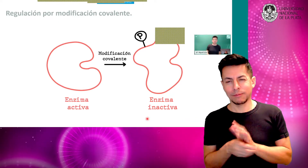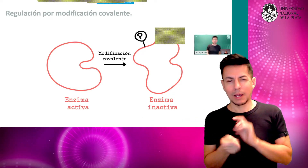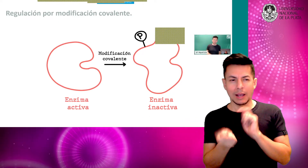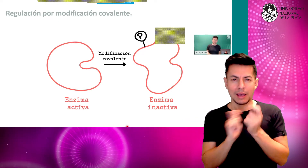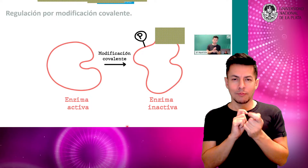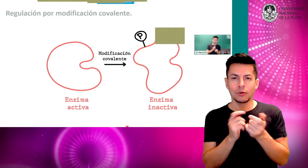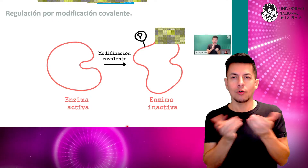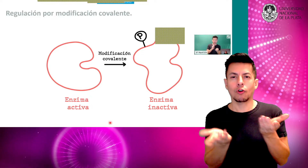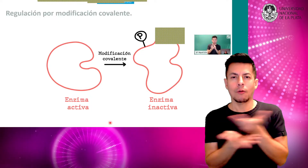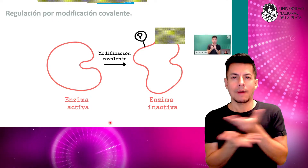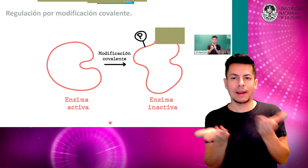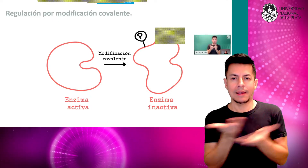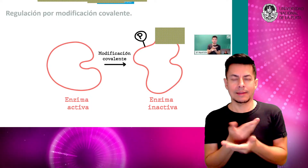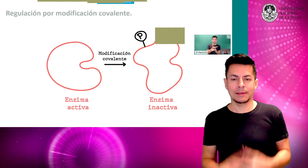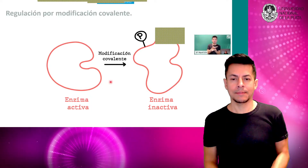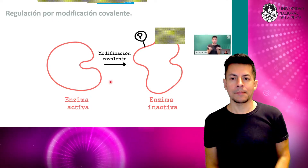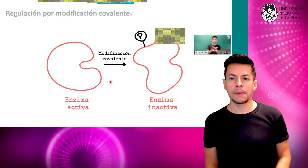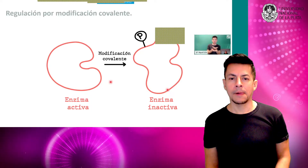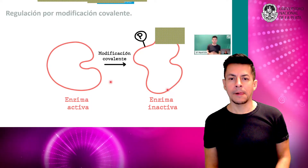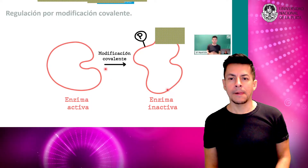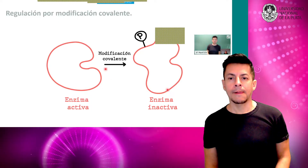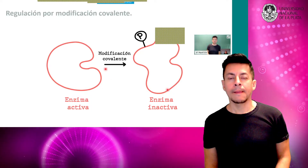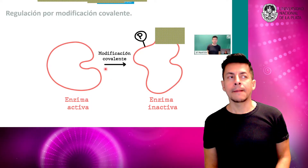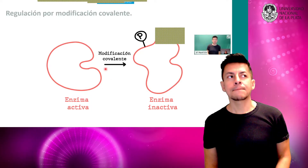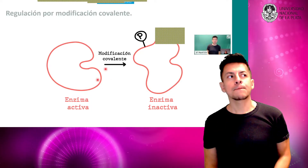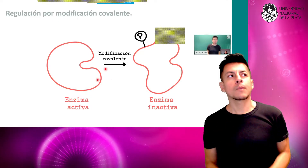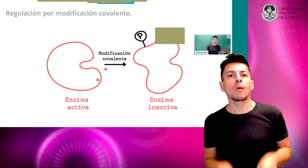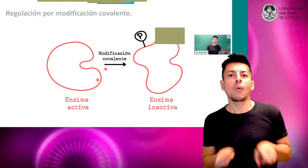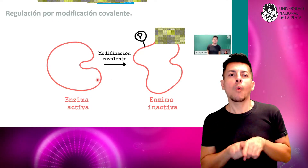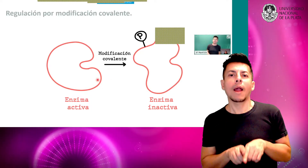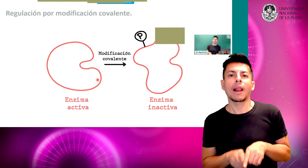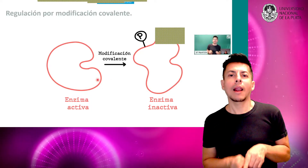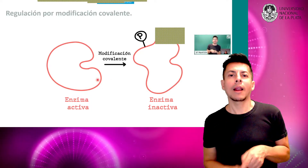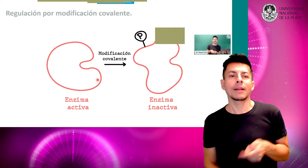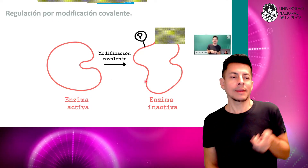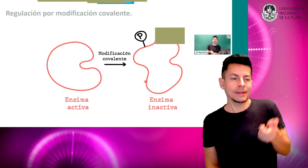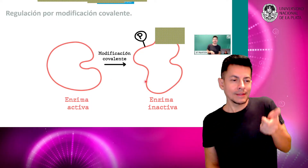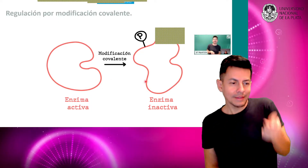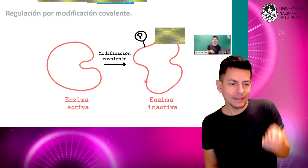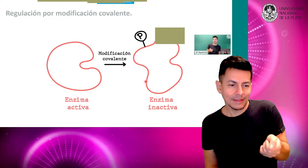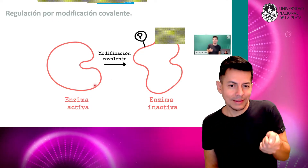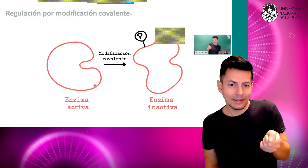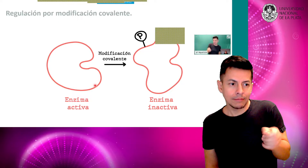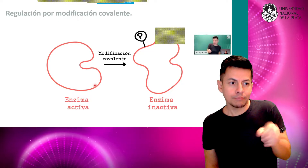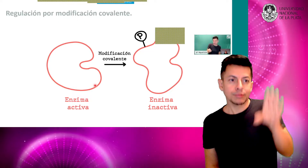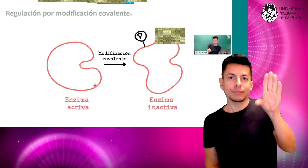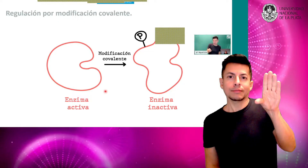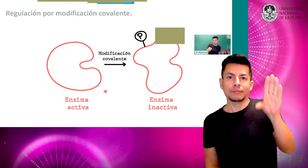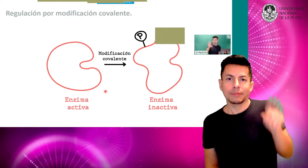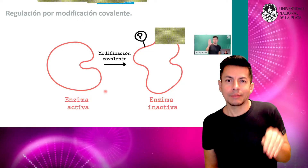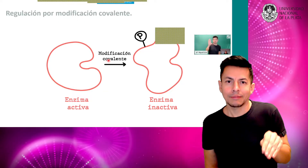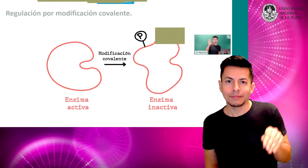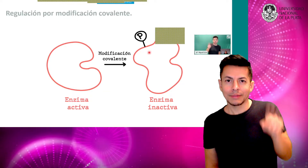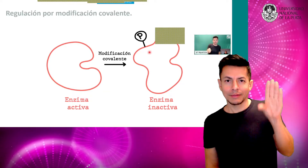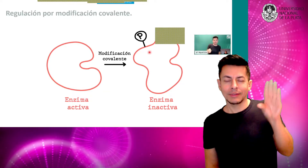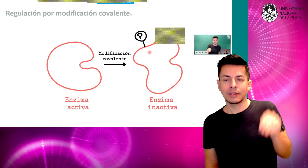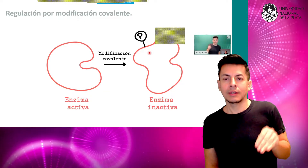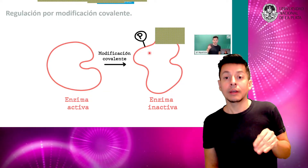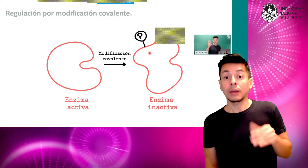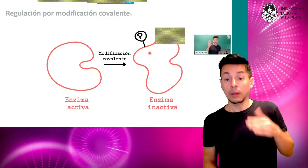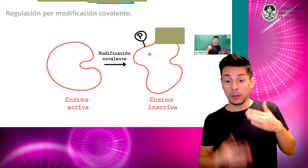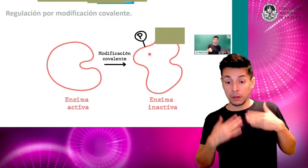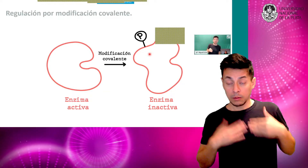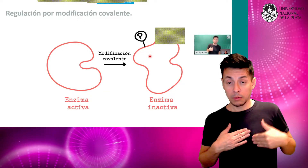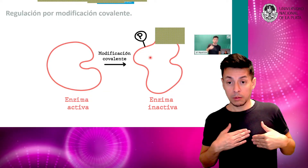Entonces, imagínenselo como un botón de encendido o apagado de ciertas enzimas. Es decir, el organismo puede agregar